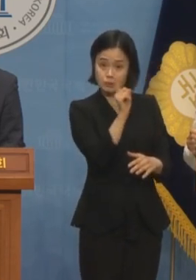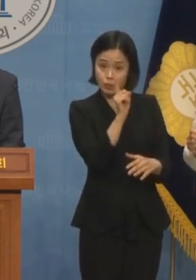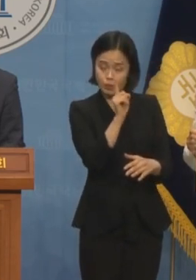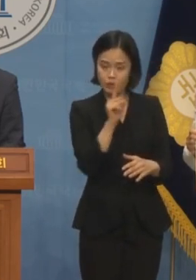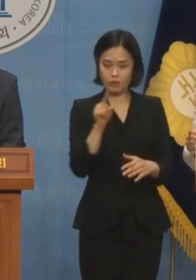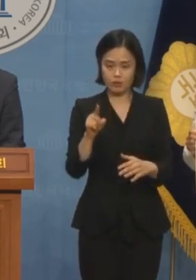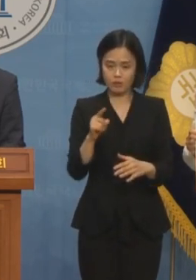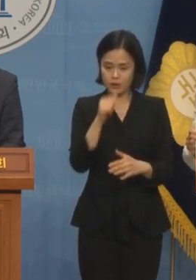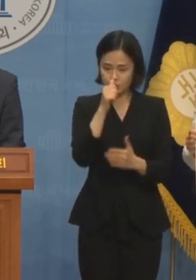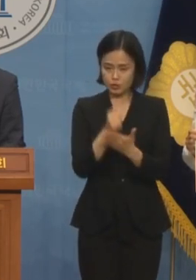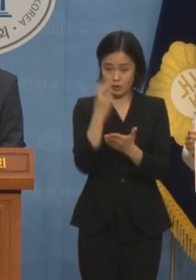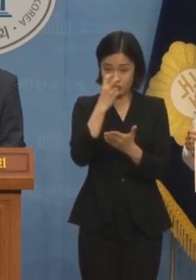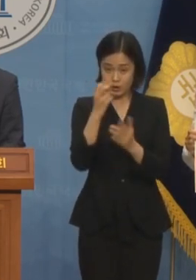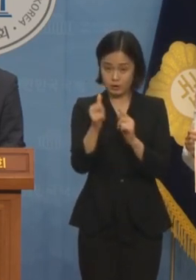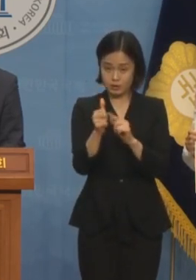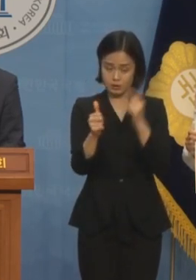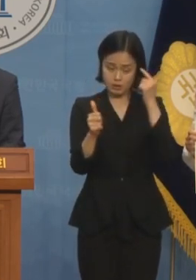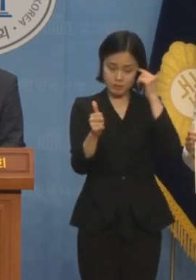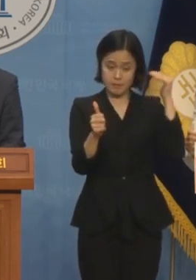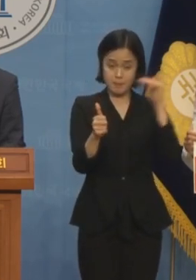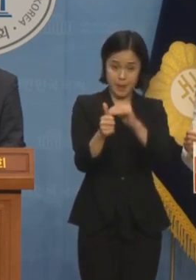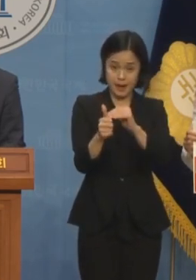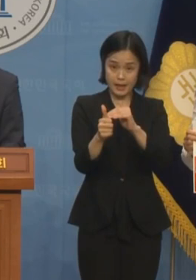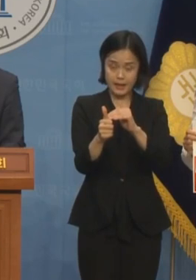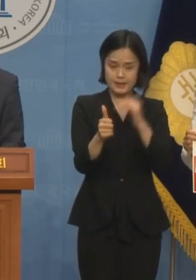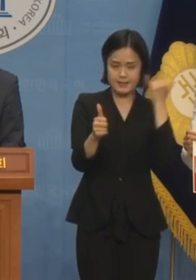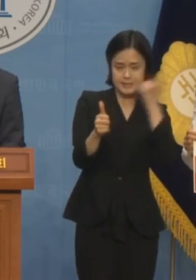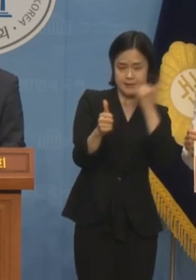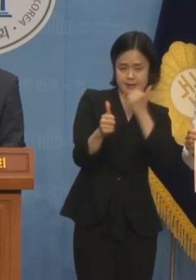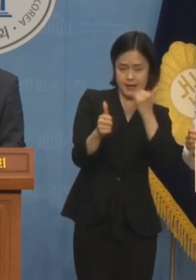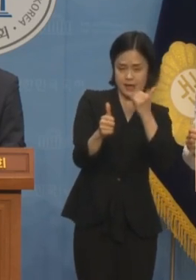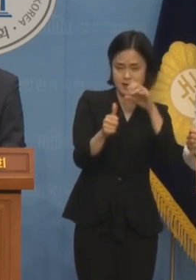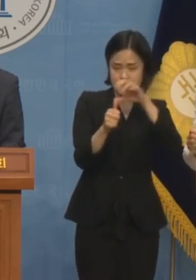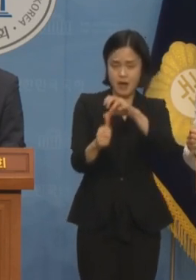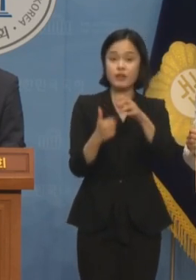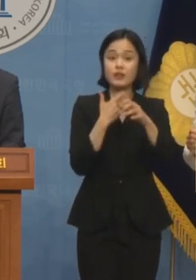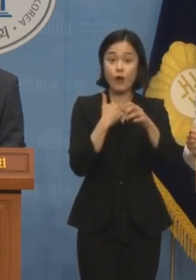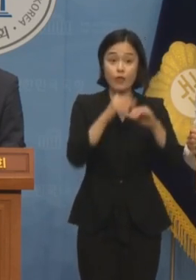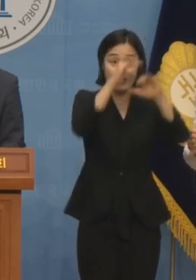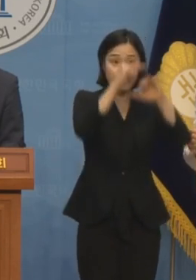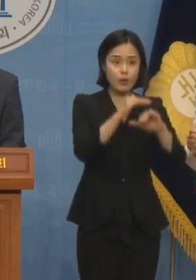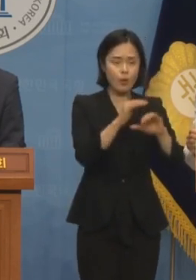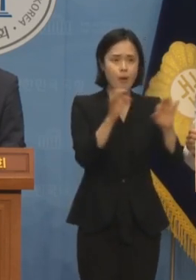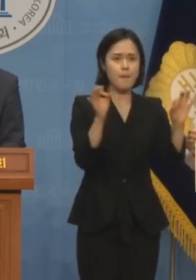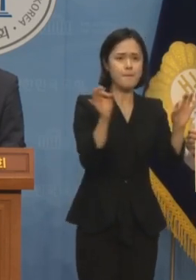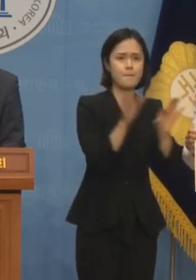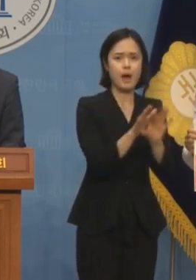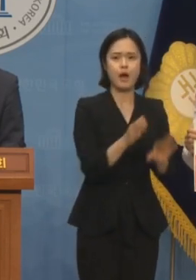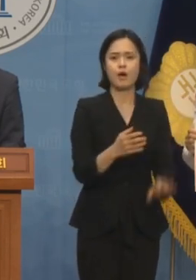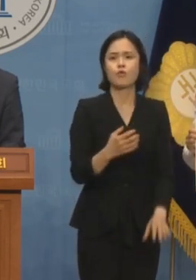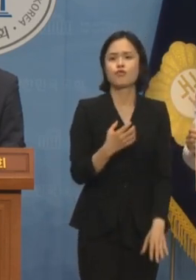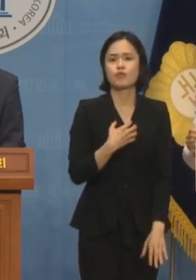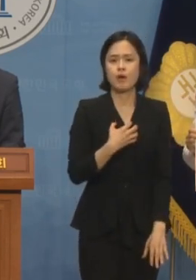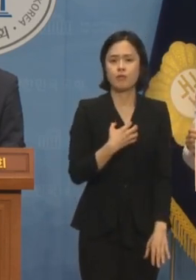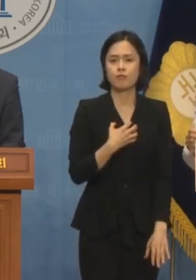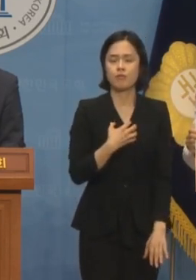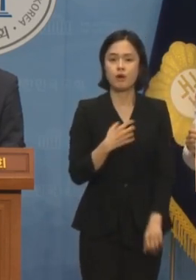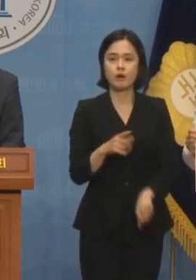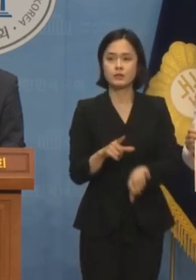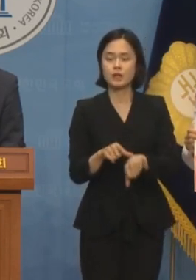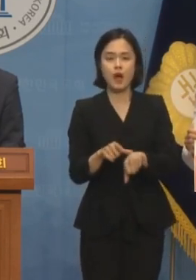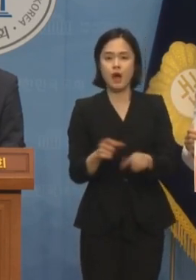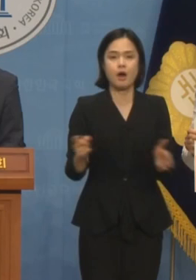시간이 없습니다. 최혜병 죽음의 진실과 그 진실을 덮으려는 수사 외압에 대한 진실을 밝히기